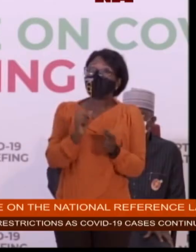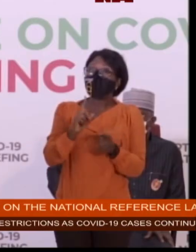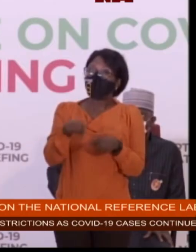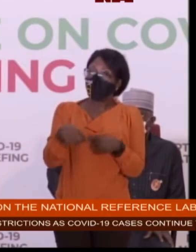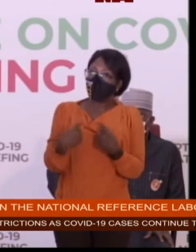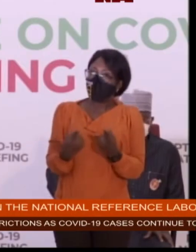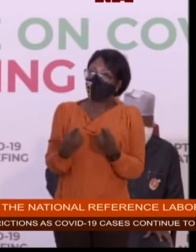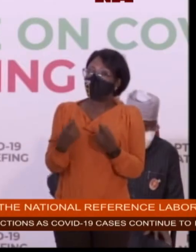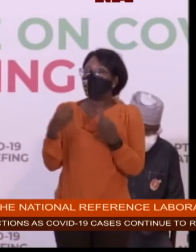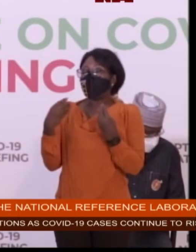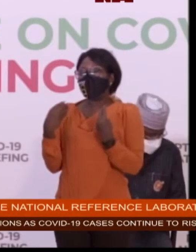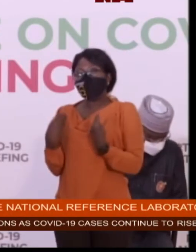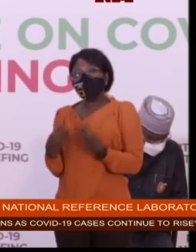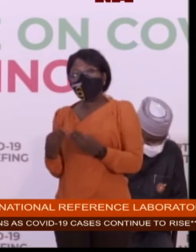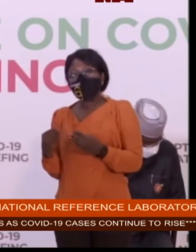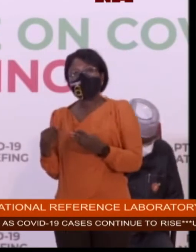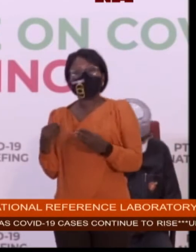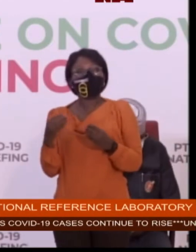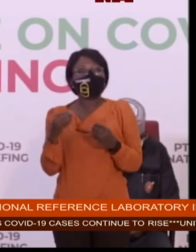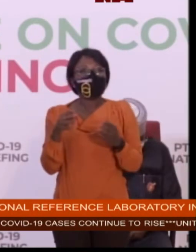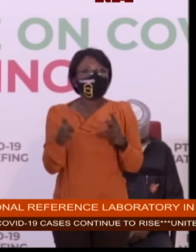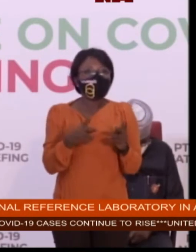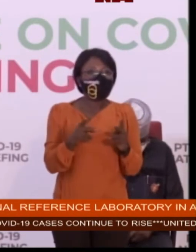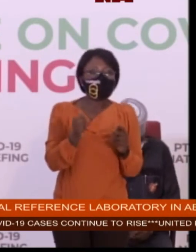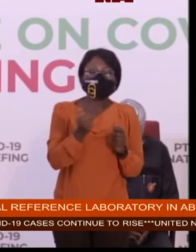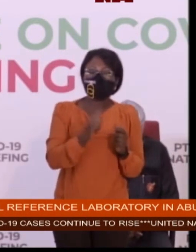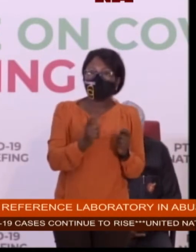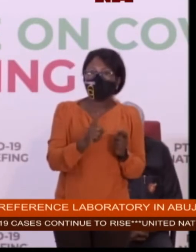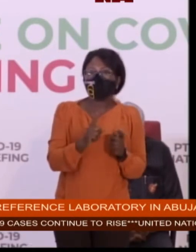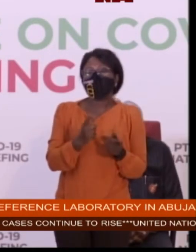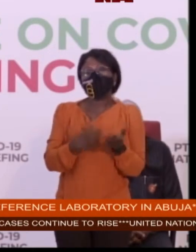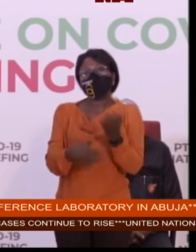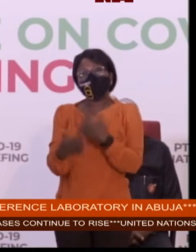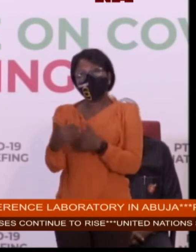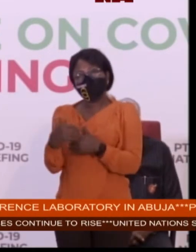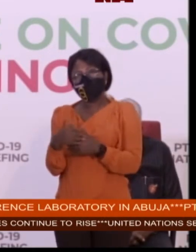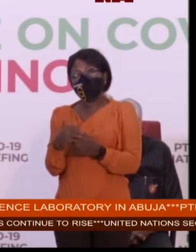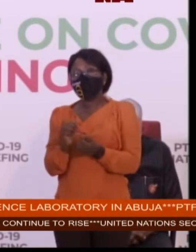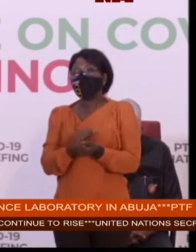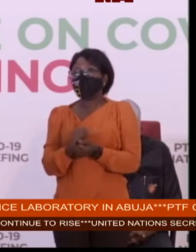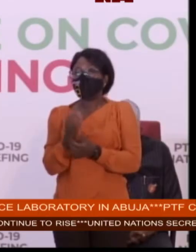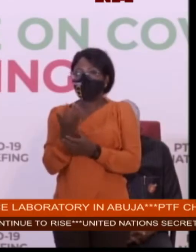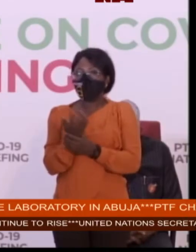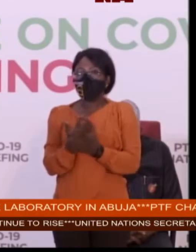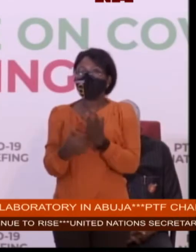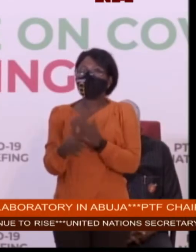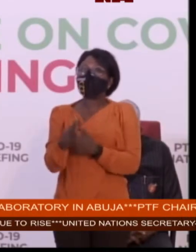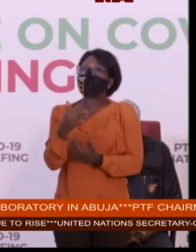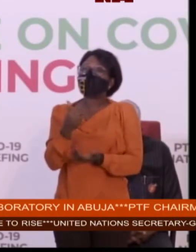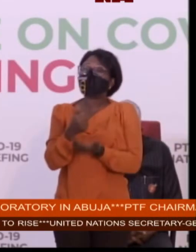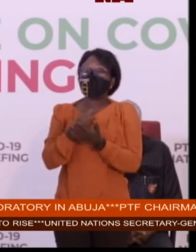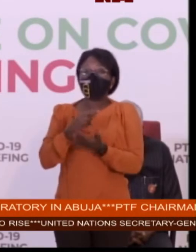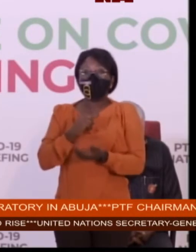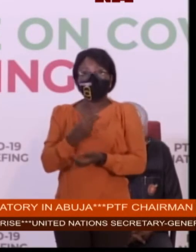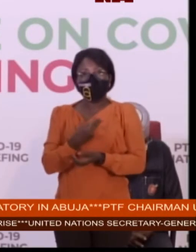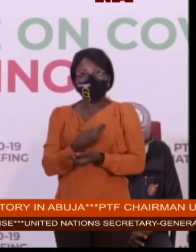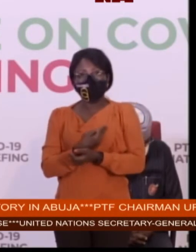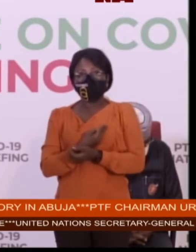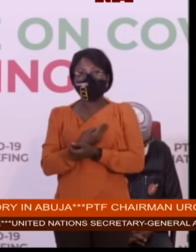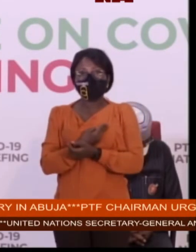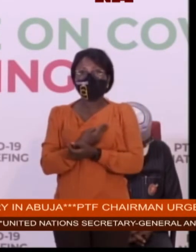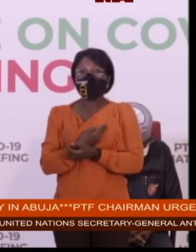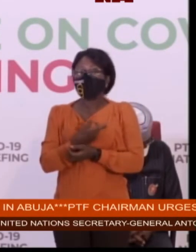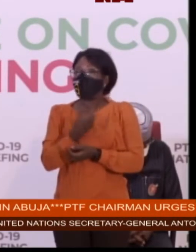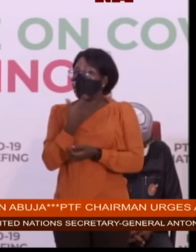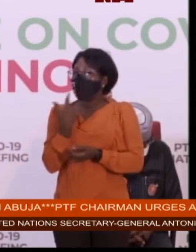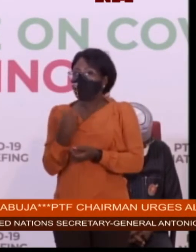ne kadai za mu iya yin abin da zai sa ta tafi amma in ba mu yi ba to Allah ya kiyaye an ce kuma kowa ya ji